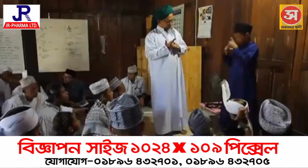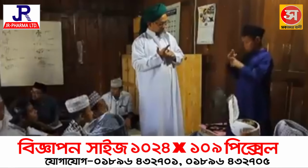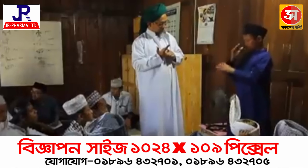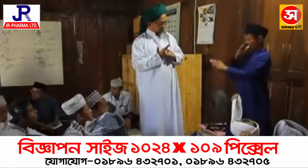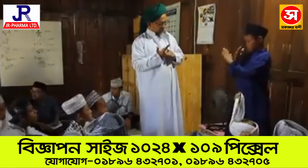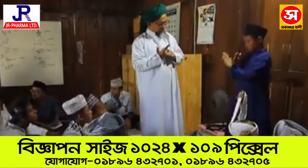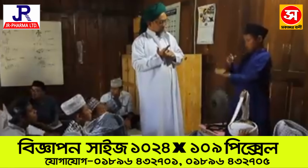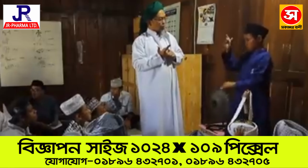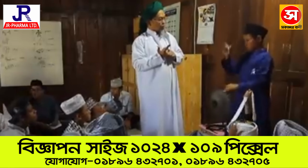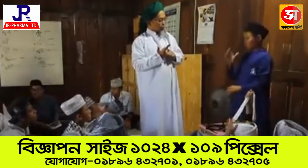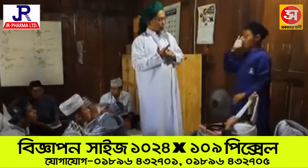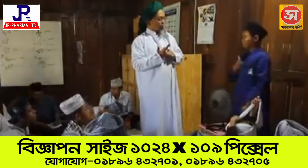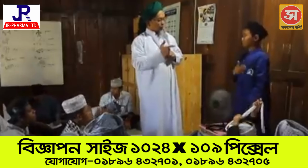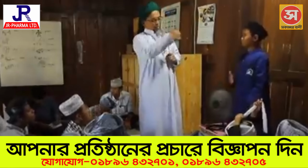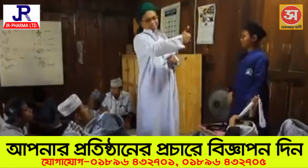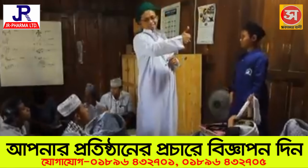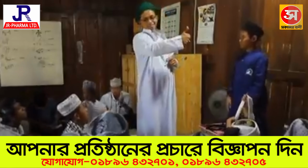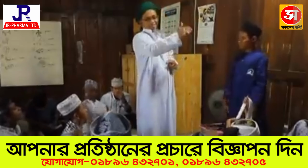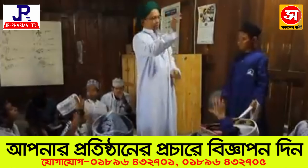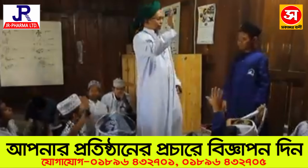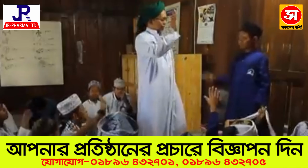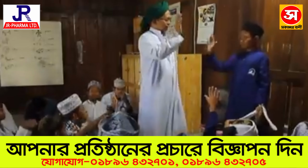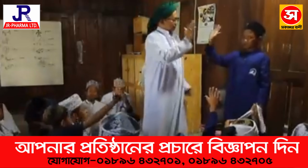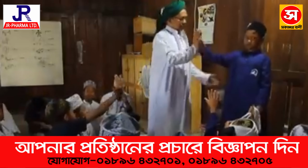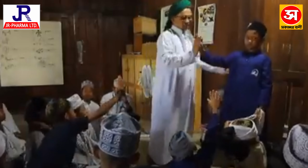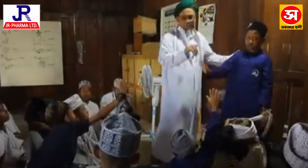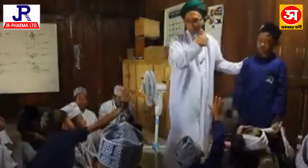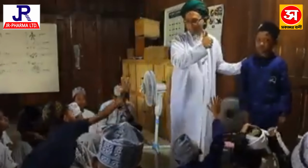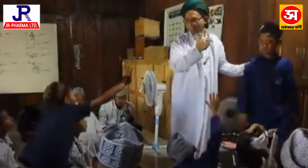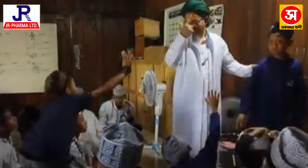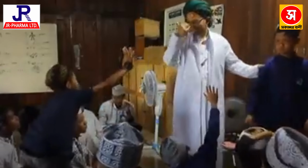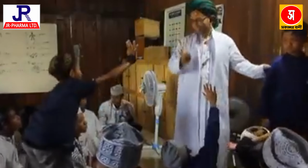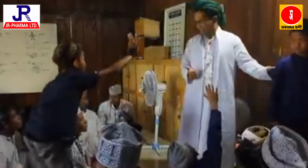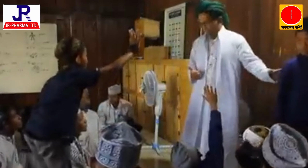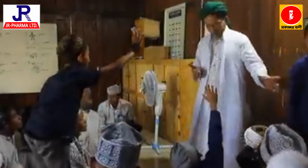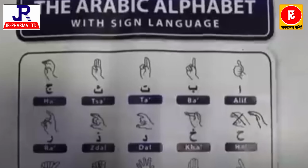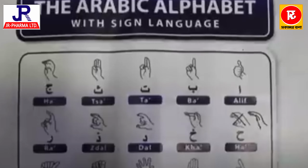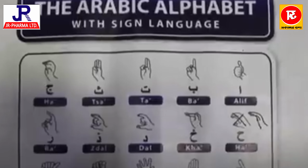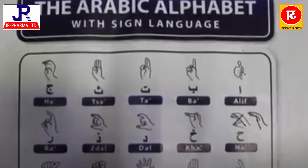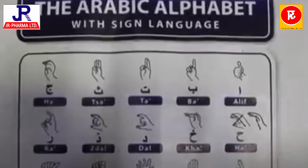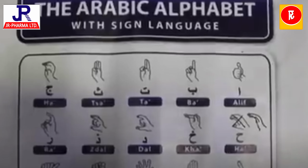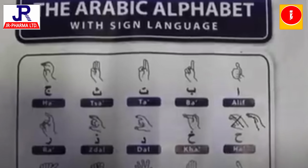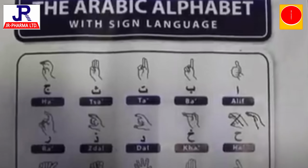করে যাচ্ছেন তারা। কিছুক্ষণ পর মাদ্রাসার শিক্ষকেরা শিশুদের সঙ্গে ইশারায় কোরআন শেখাতে দেখা যায়।